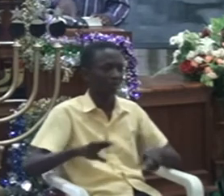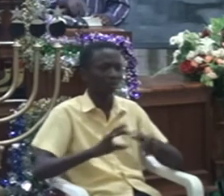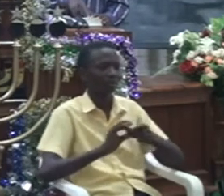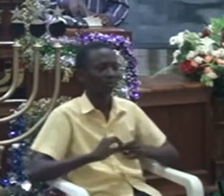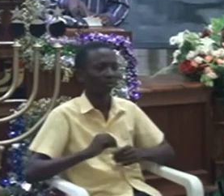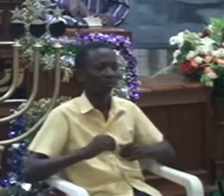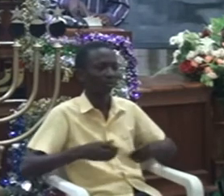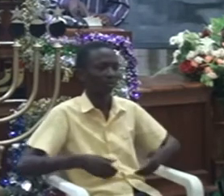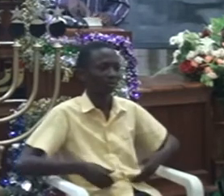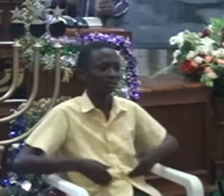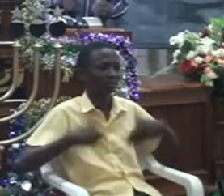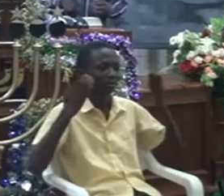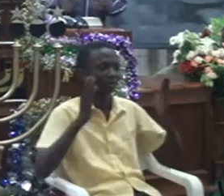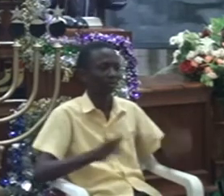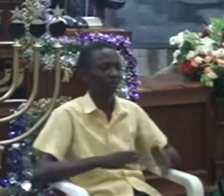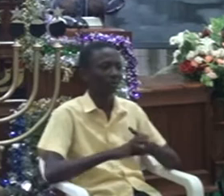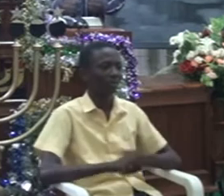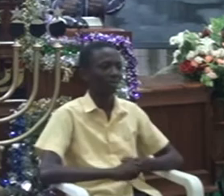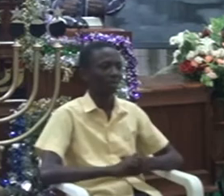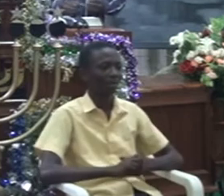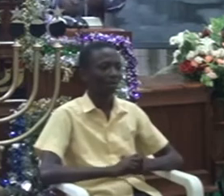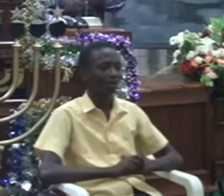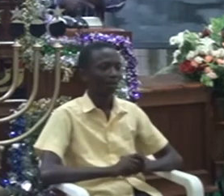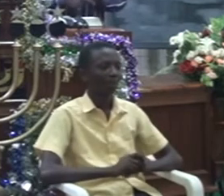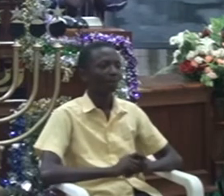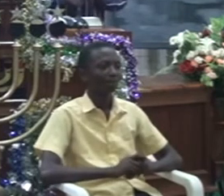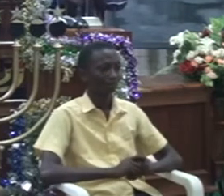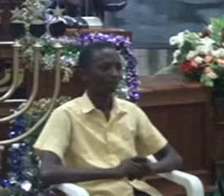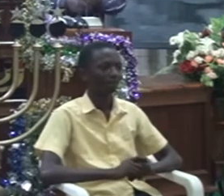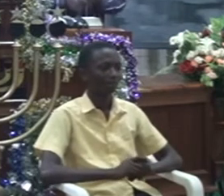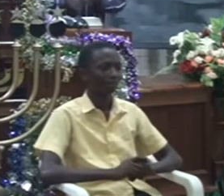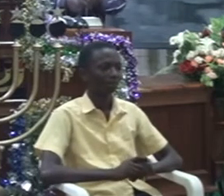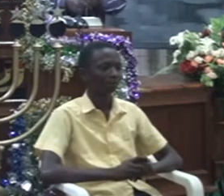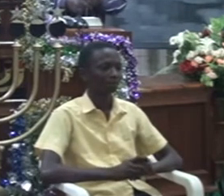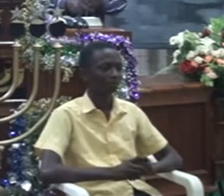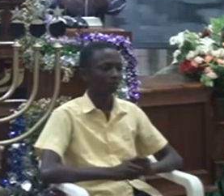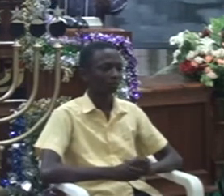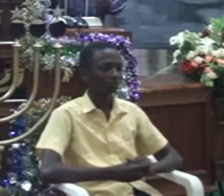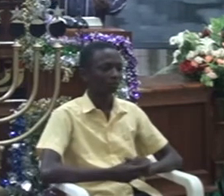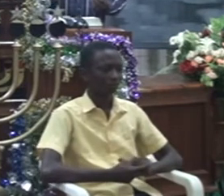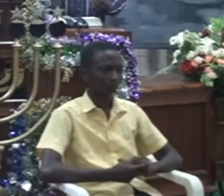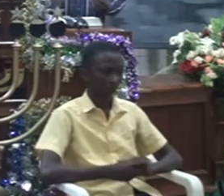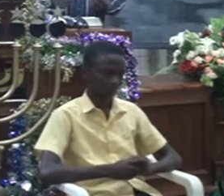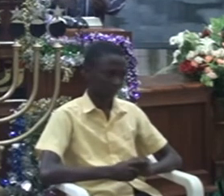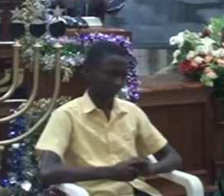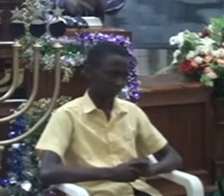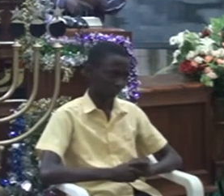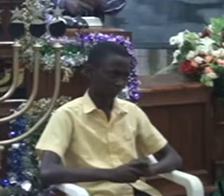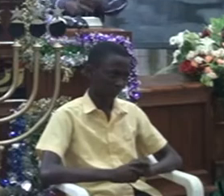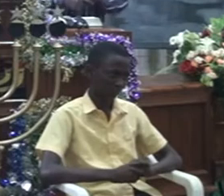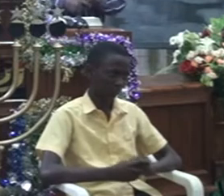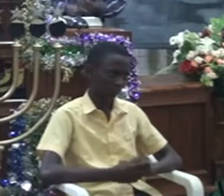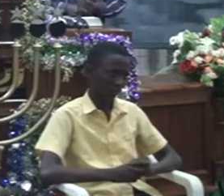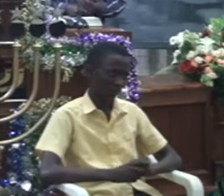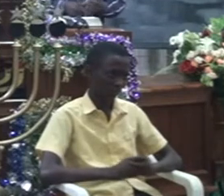si si sote. Tuliishi vile vile katika tamaa za mwili wetu tukifanya mapenzi ya mwili